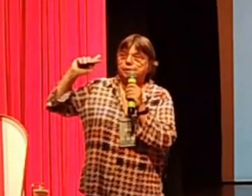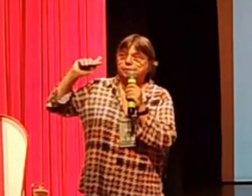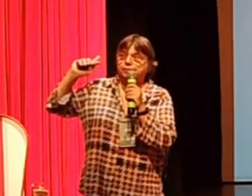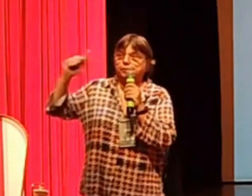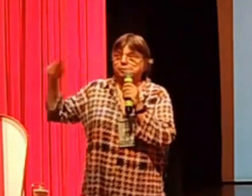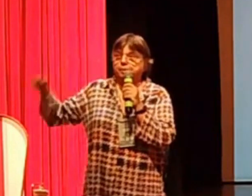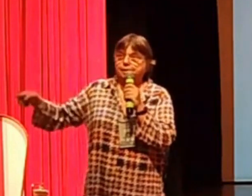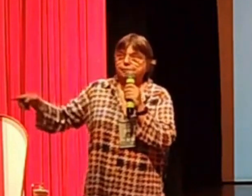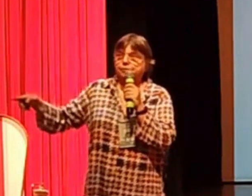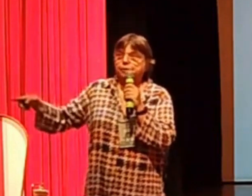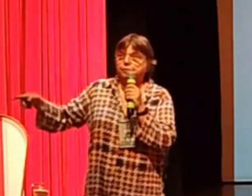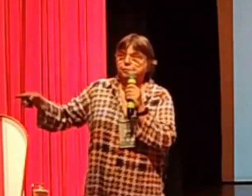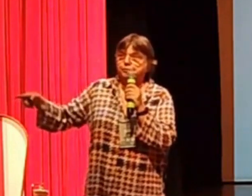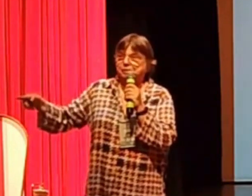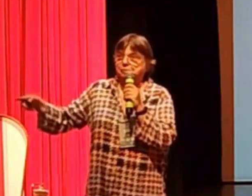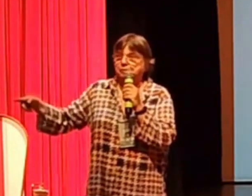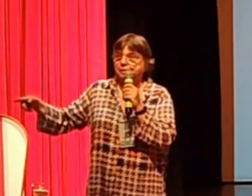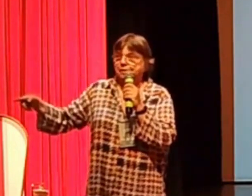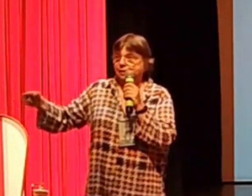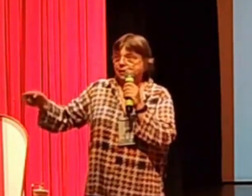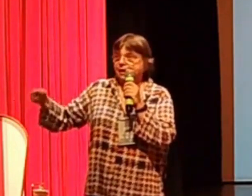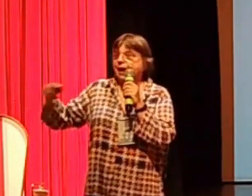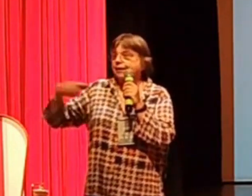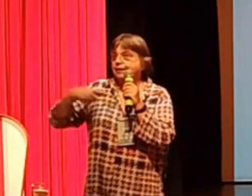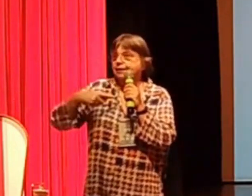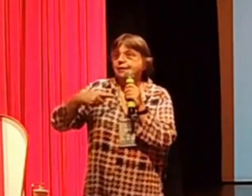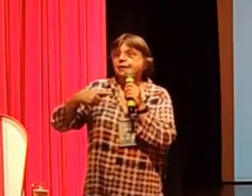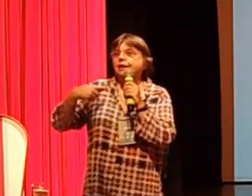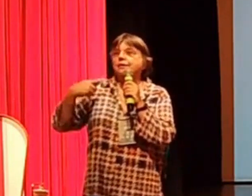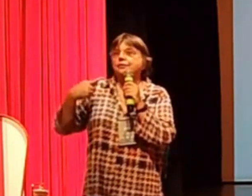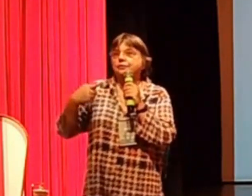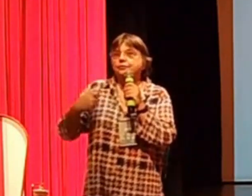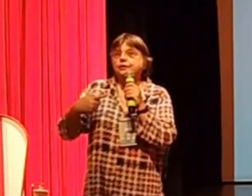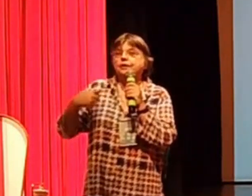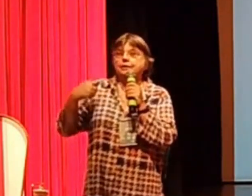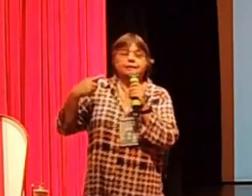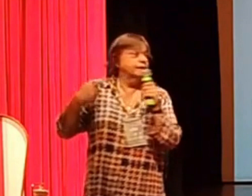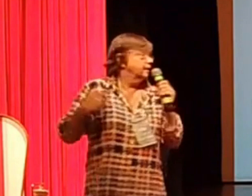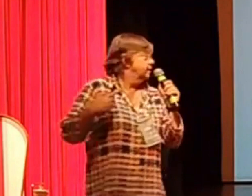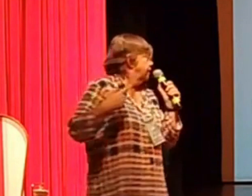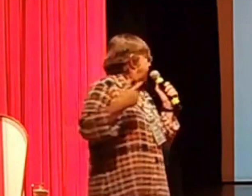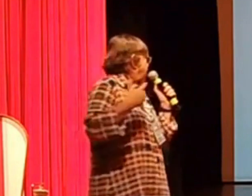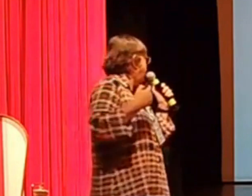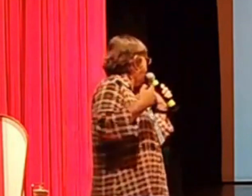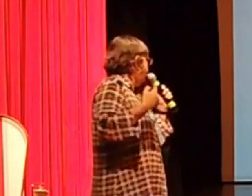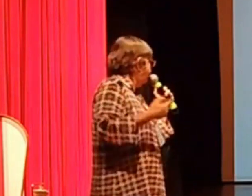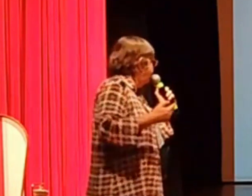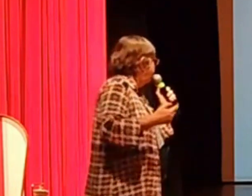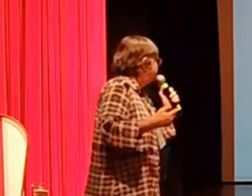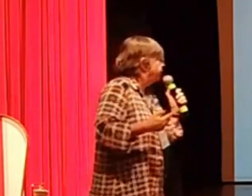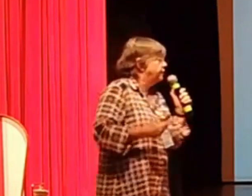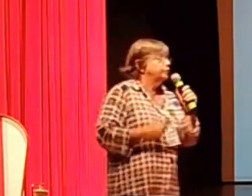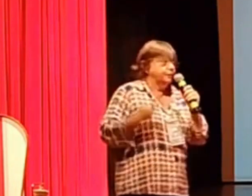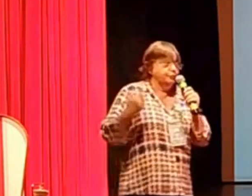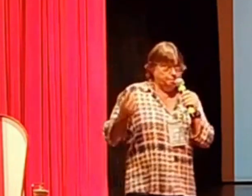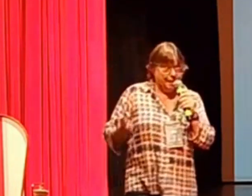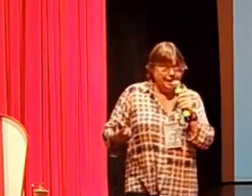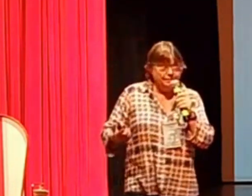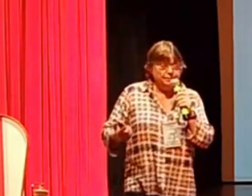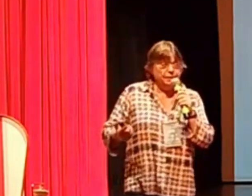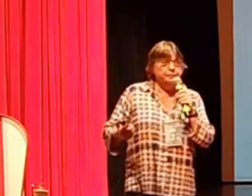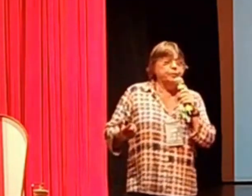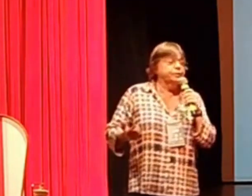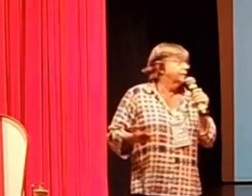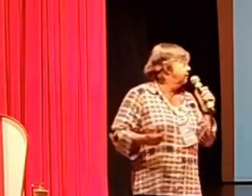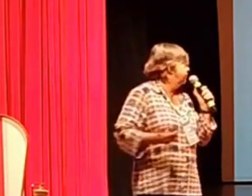descobriu 40%, o pai estava em 8%. Né? Aqui, a gente vê que, né, a mãe é importante, mas o